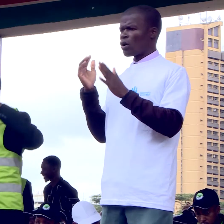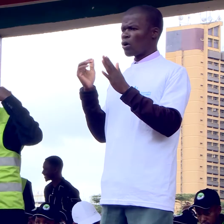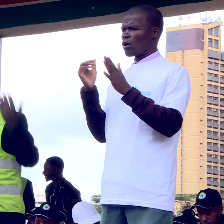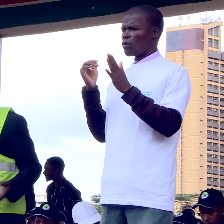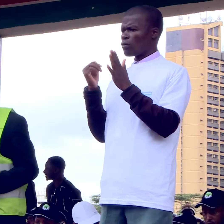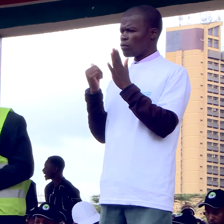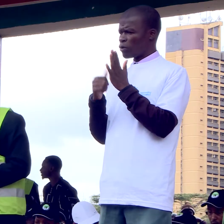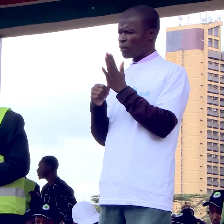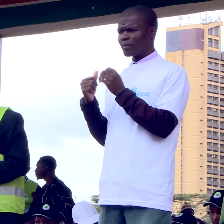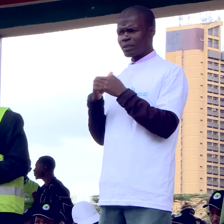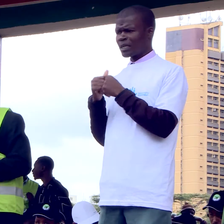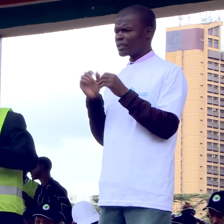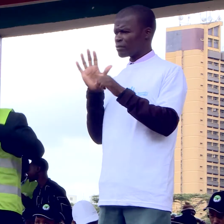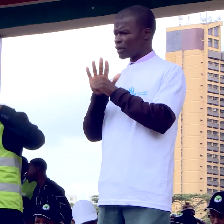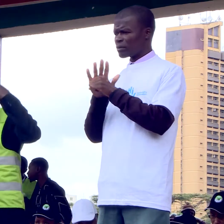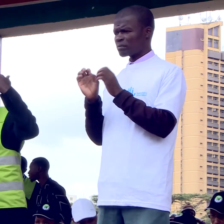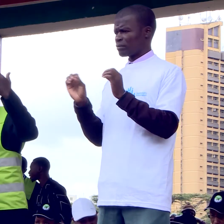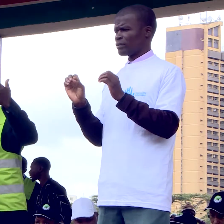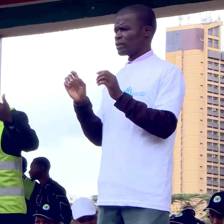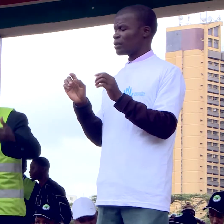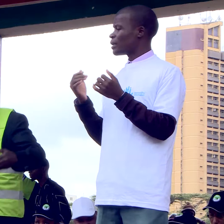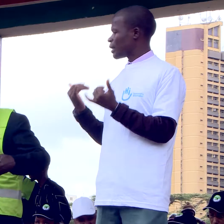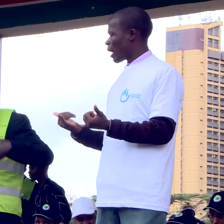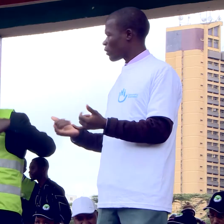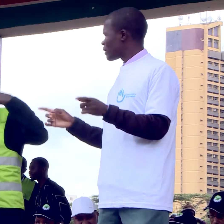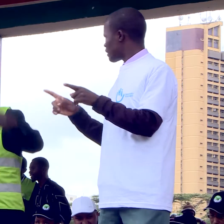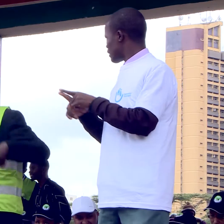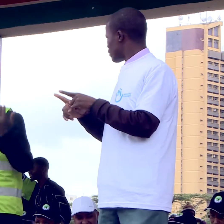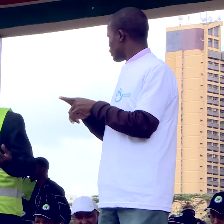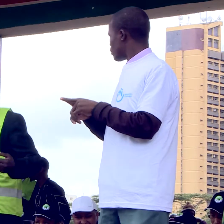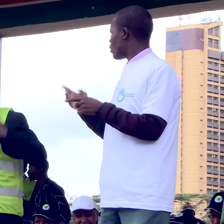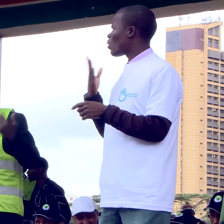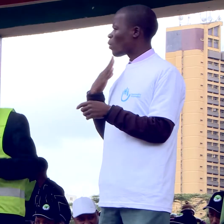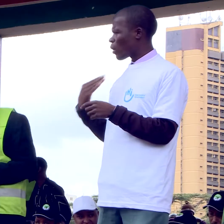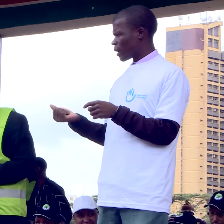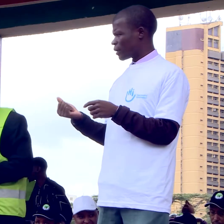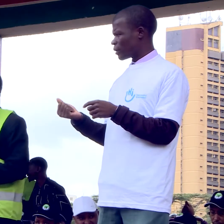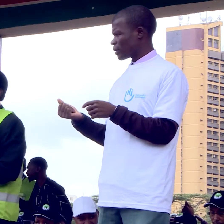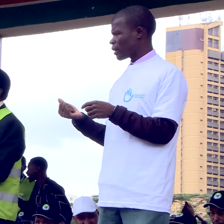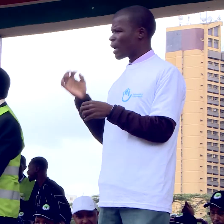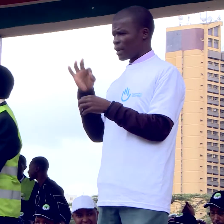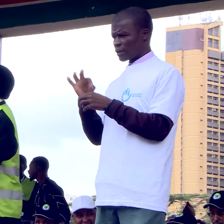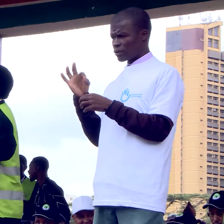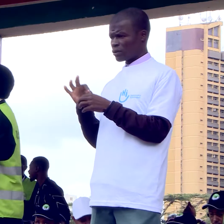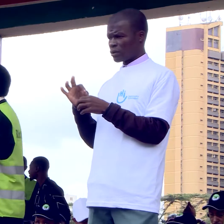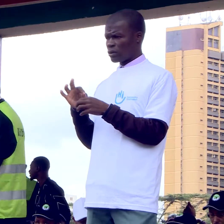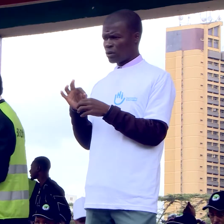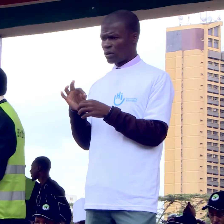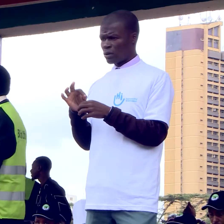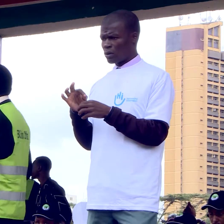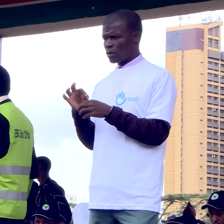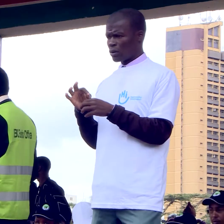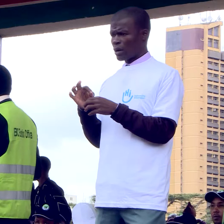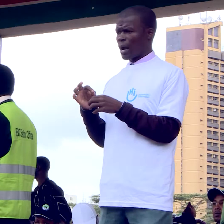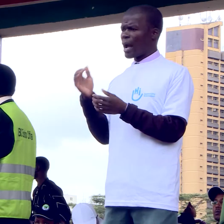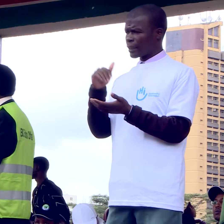Najua mpaka sasa hivi tunasema tunataka kile naitwa electoral reforms. Na mimi ingekuwa ombi langu